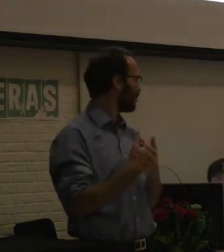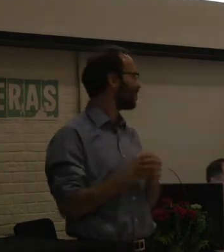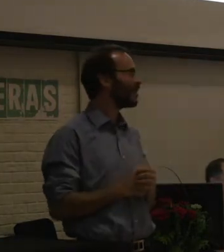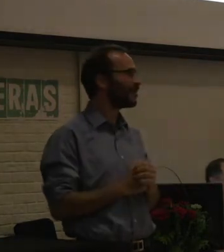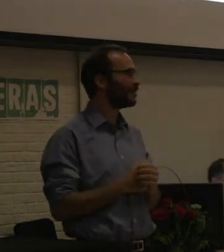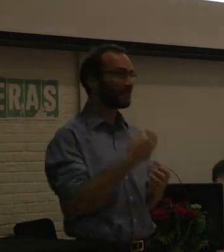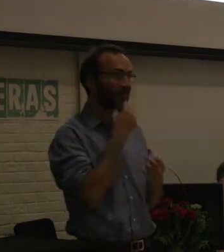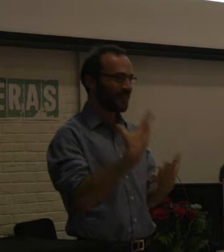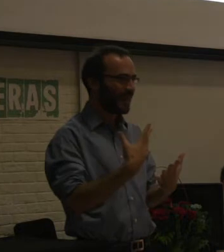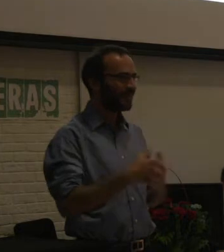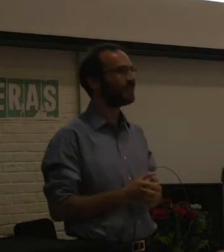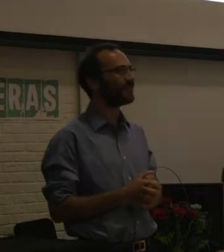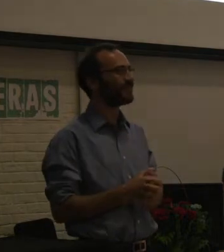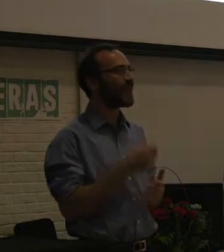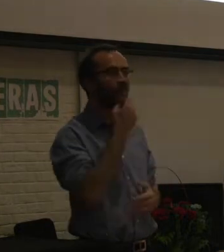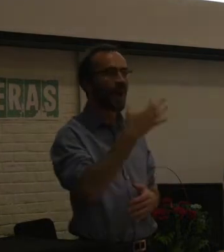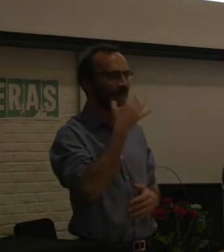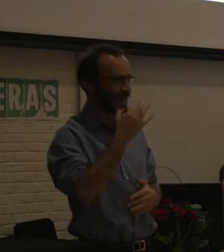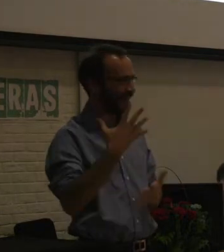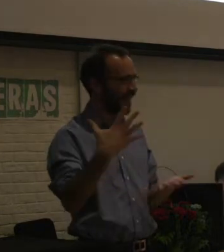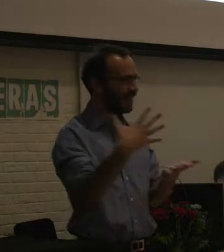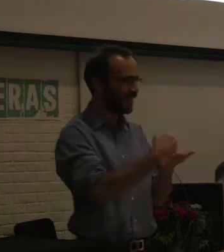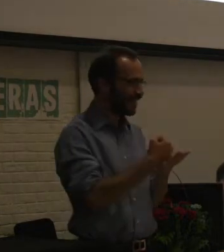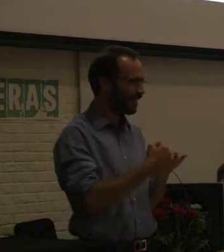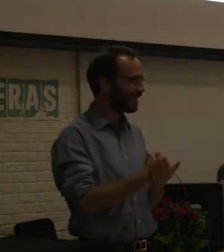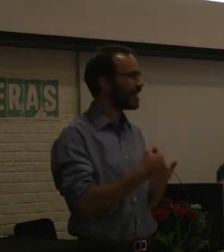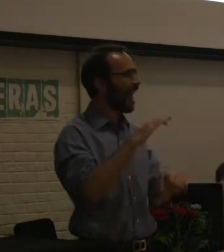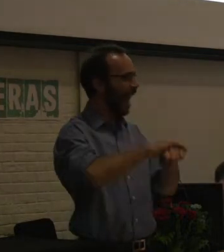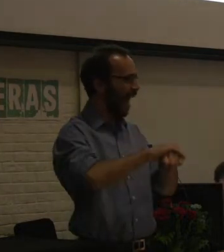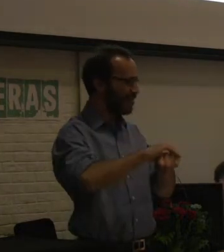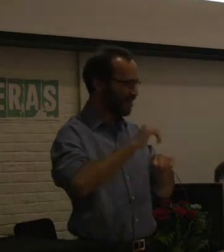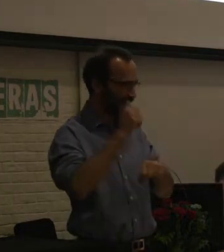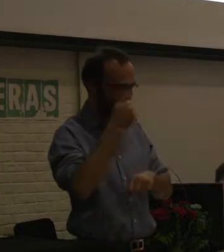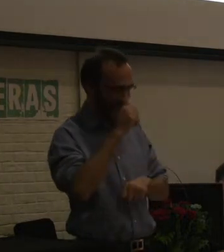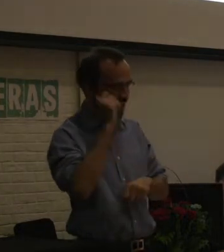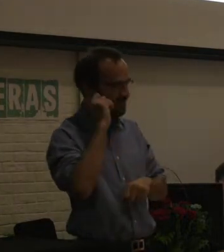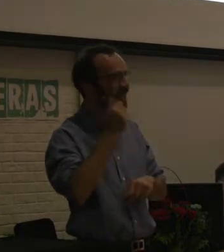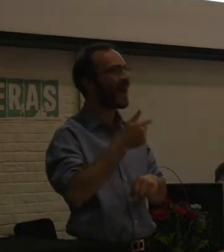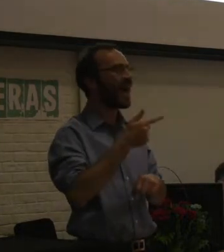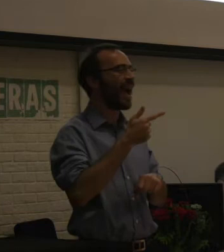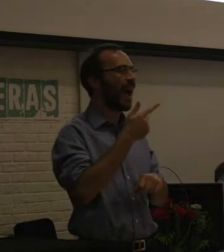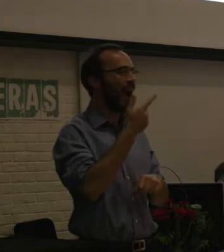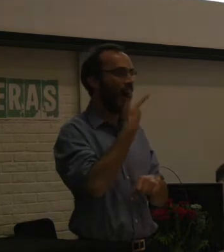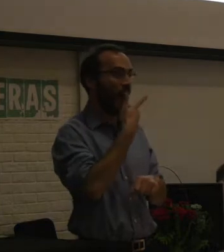Bueno, muy buenas tardes a todos, amigos, conocidos,